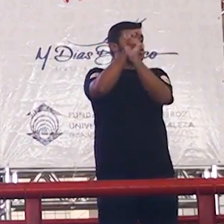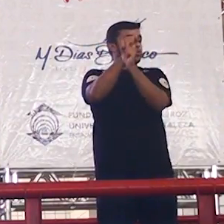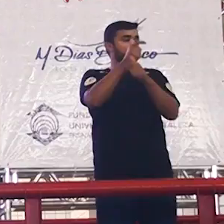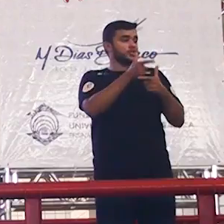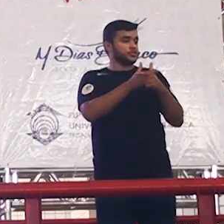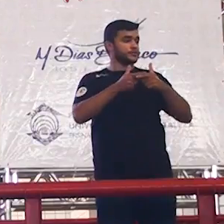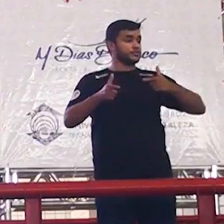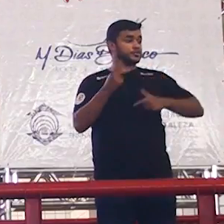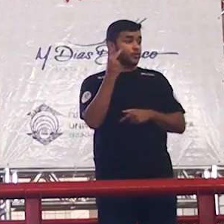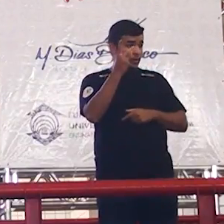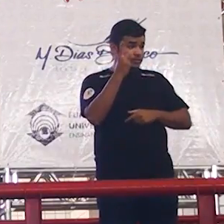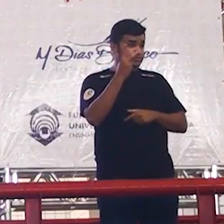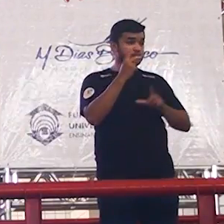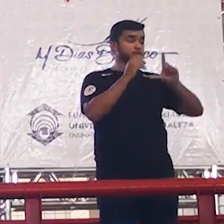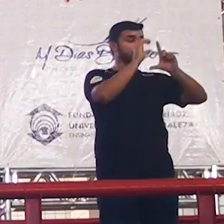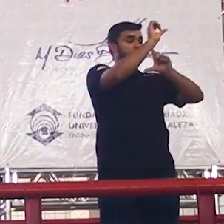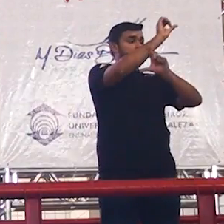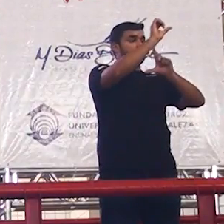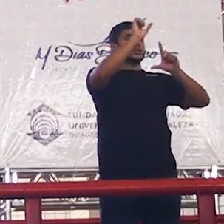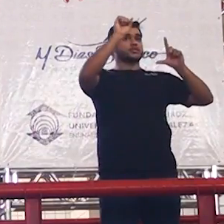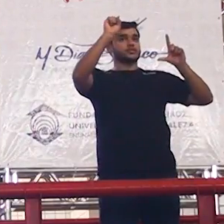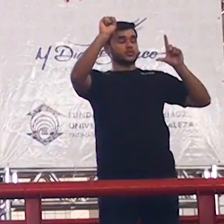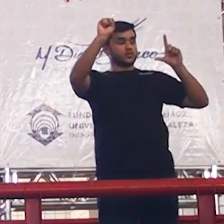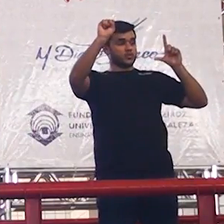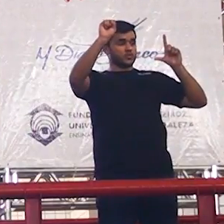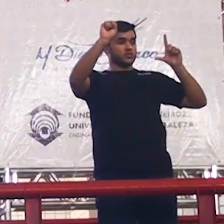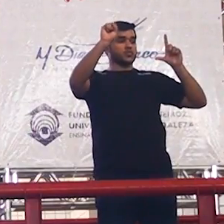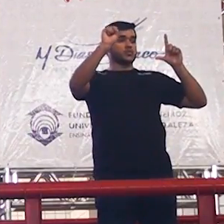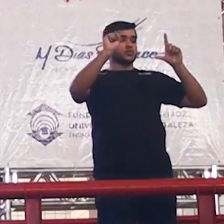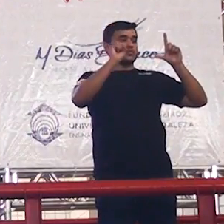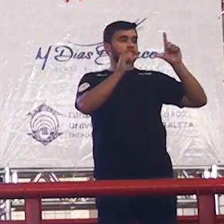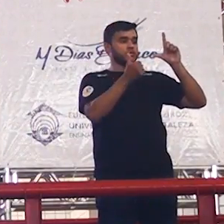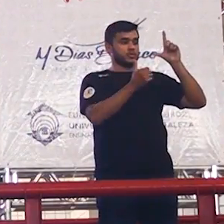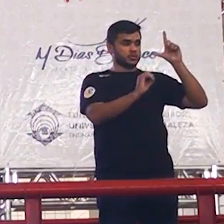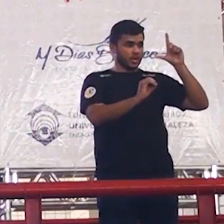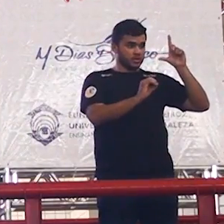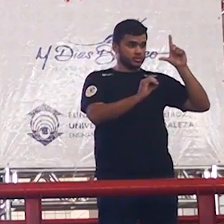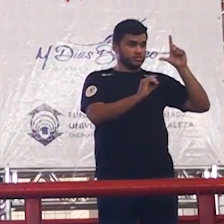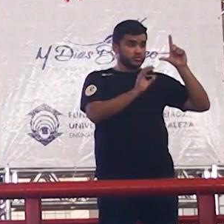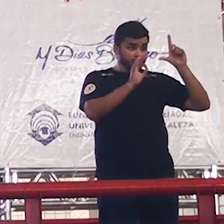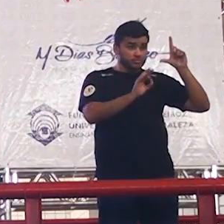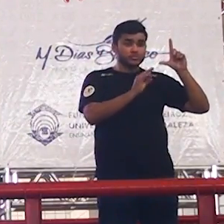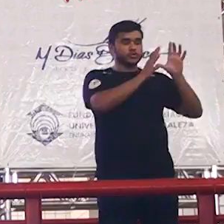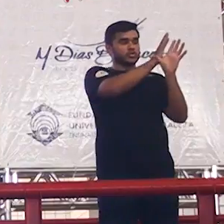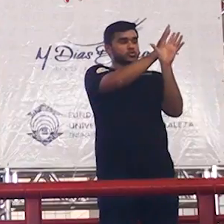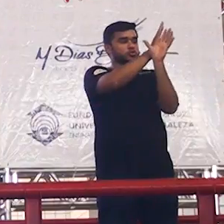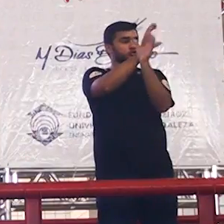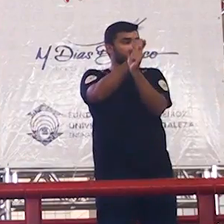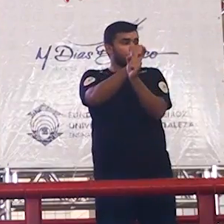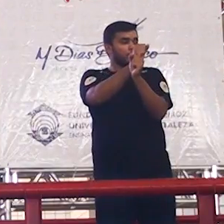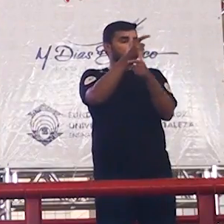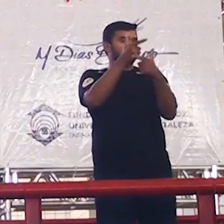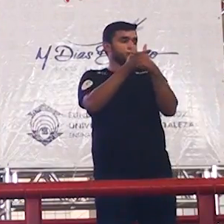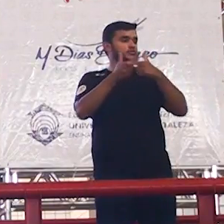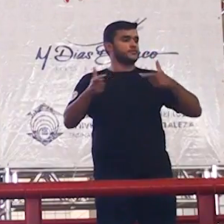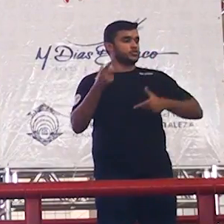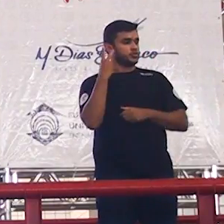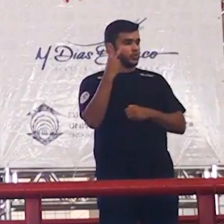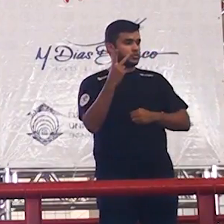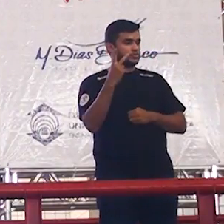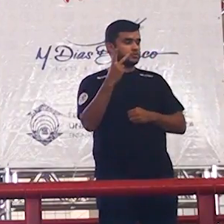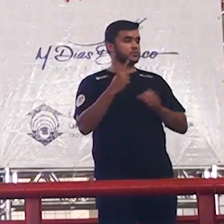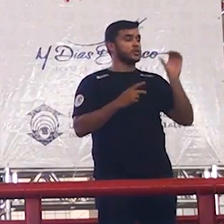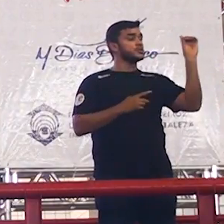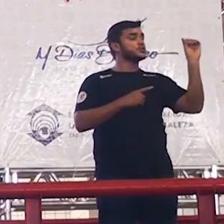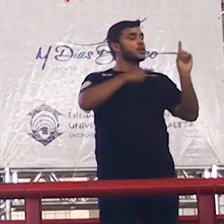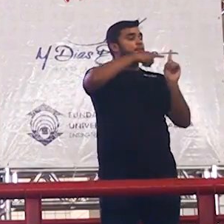2. Então vai ficar, ó, 6 mais 8 mais 10 dividido por 2. E